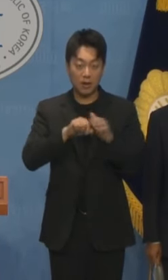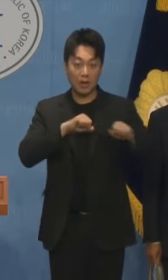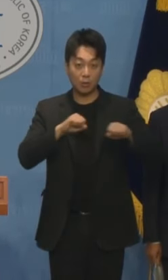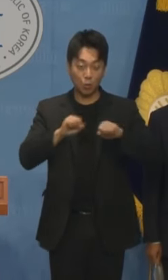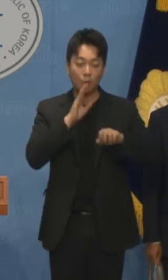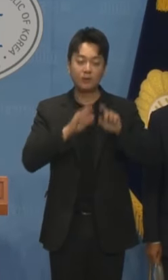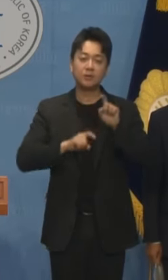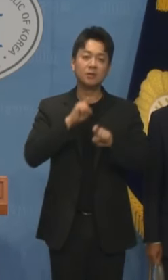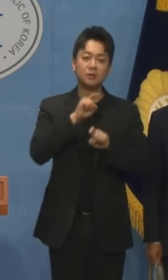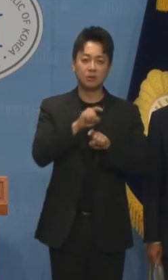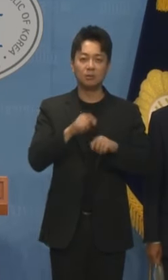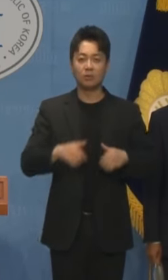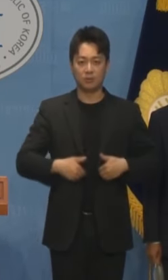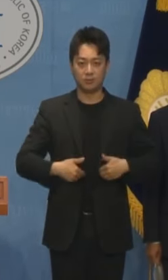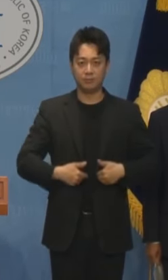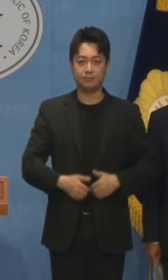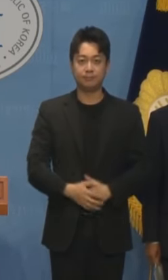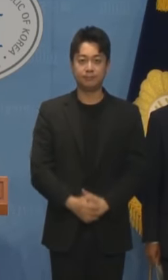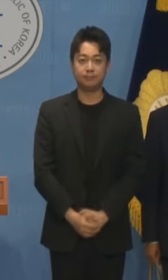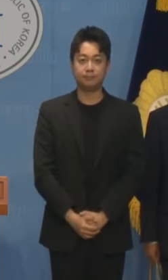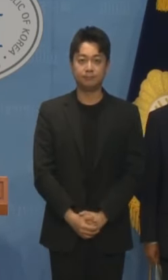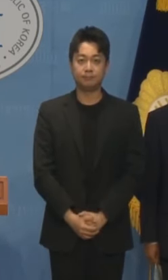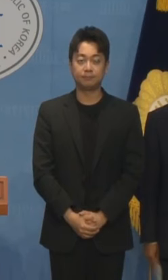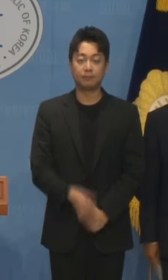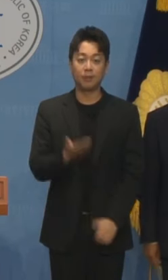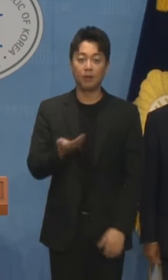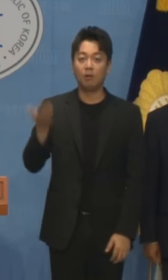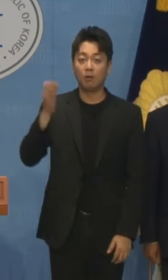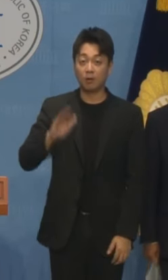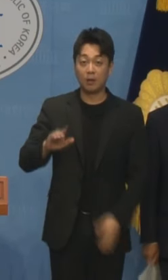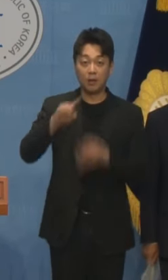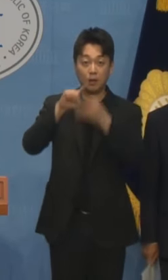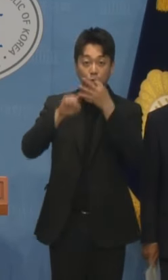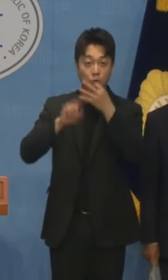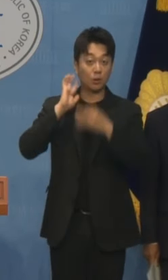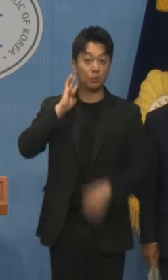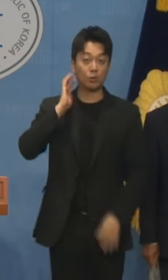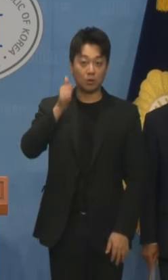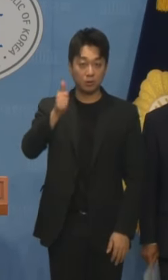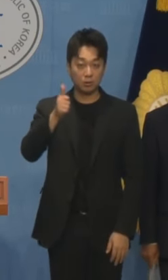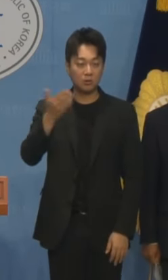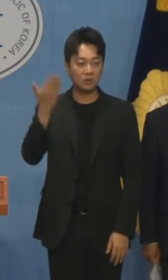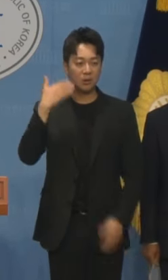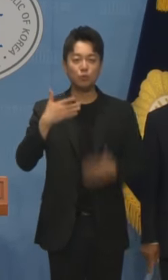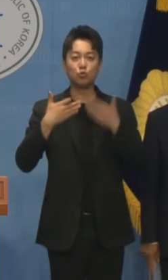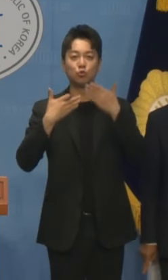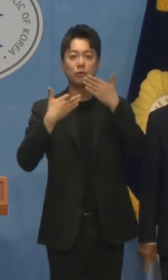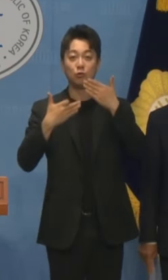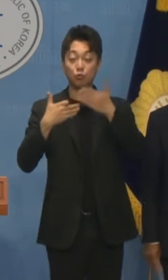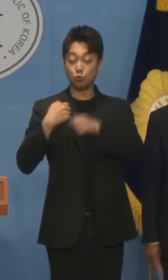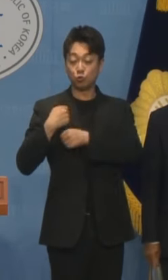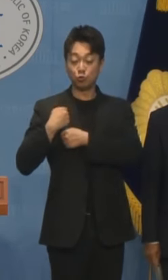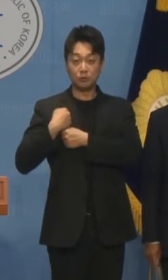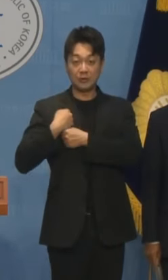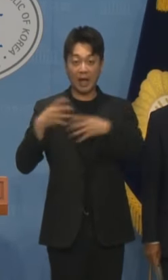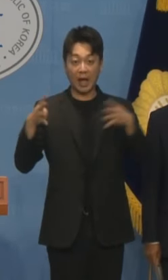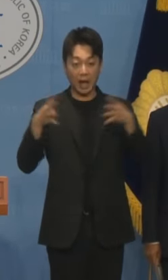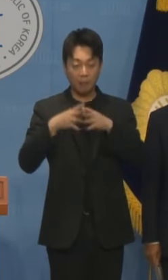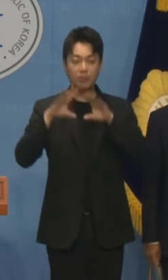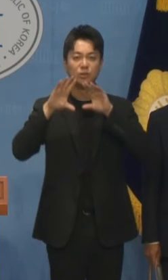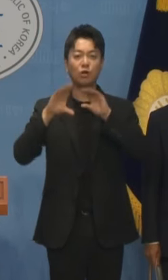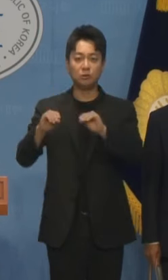조치가 필요합니다 그러나 윤석 정부는 919 남북 군사합의 효력을 정지하고